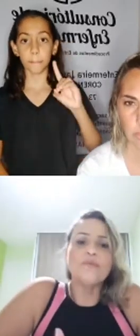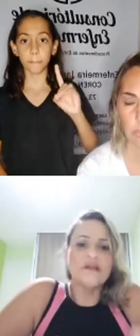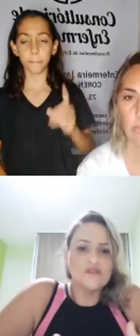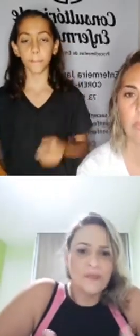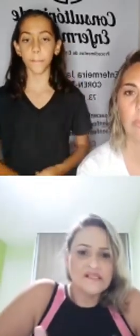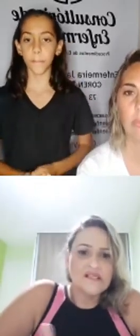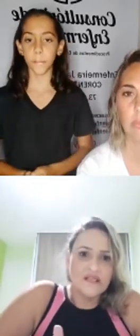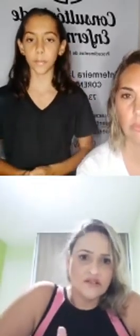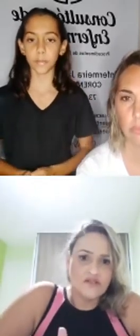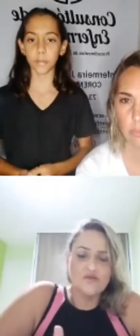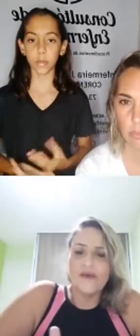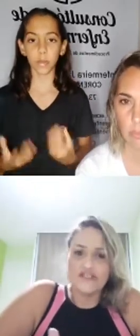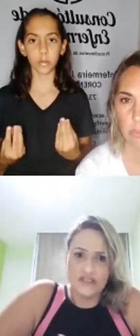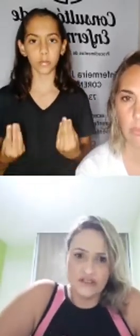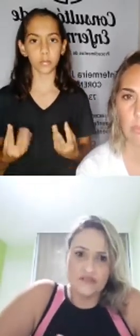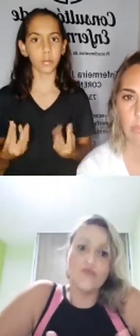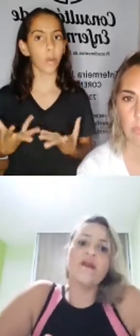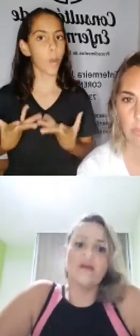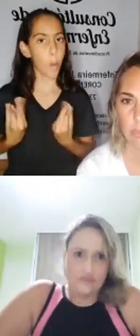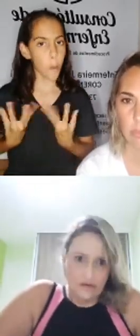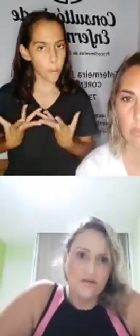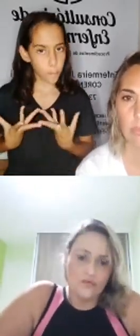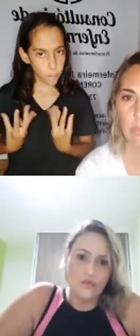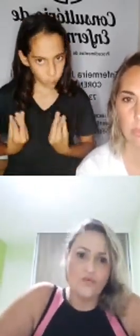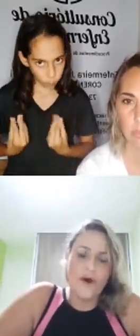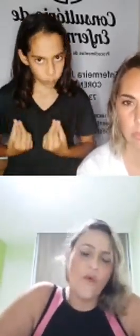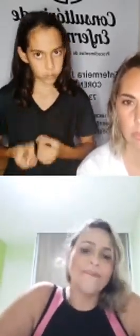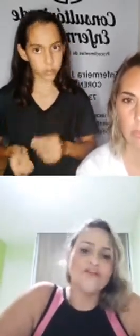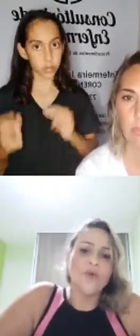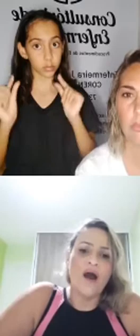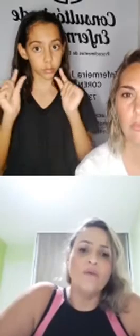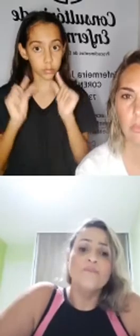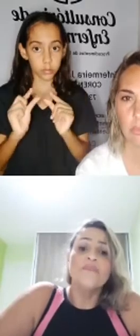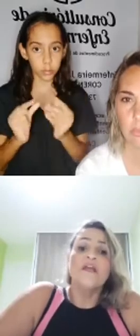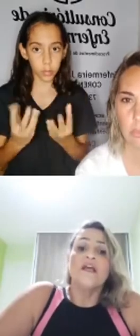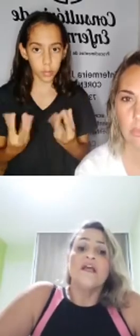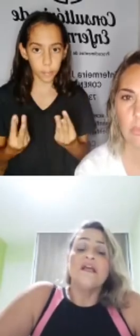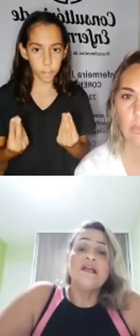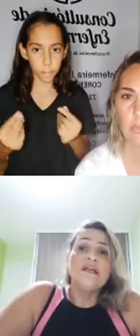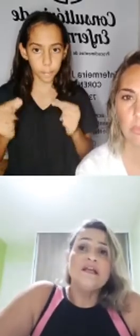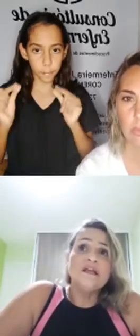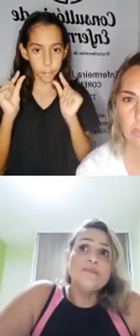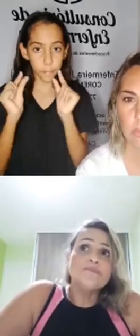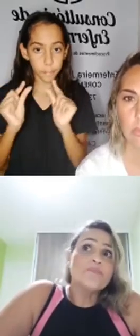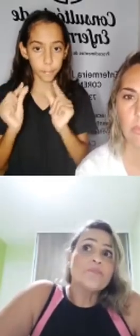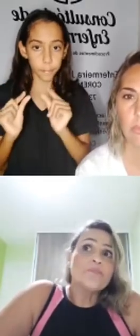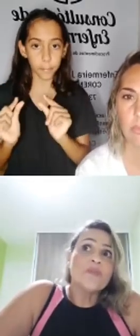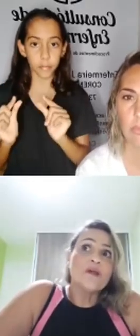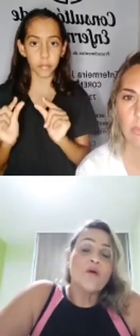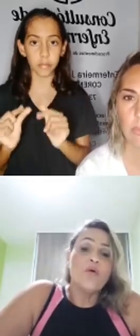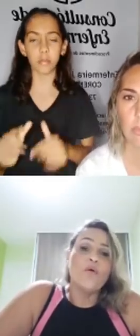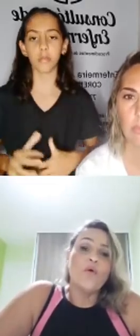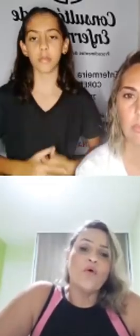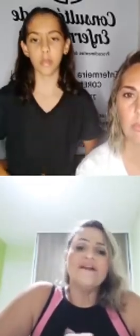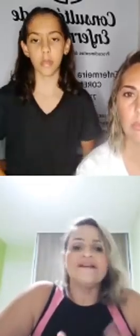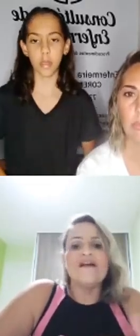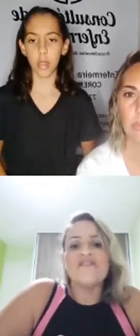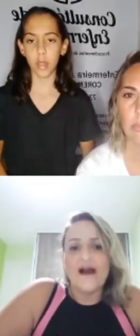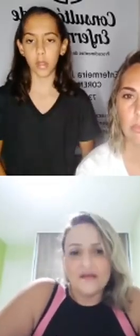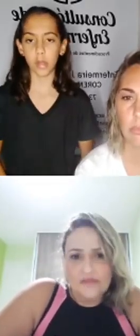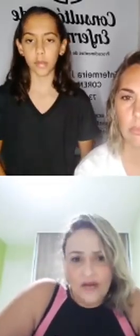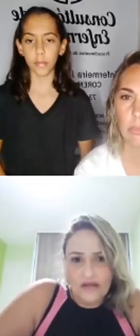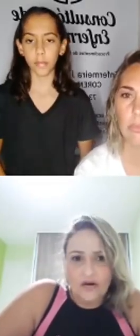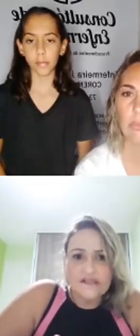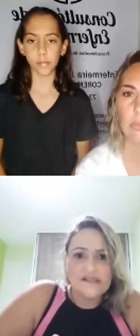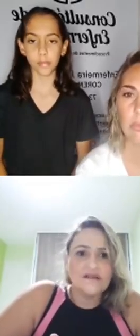muito menos pacientes numa agenda do que o habitual, e com